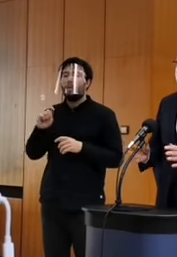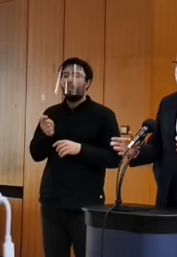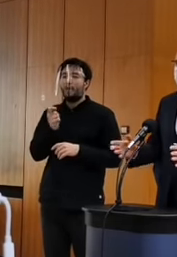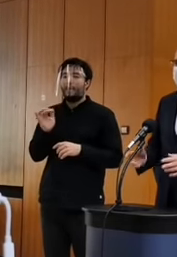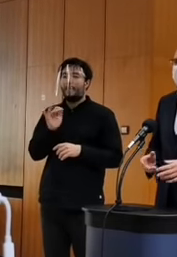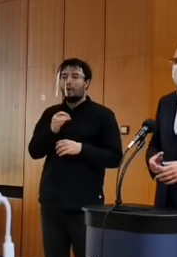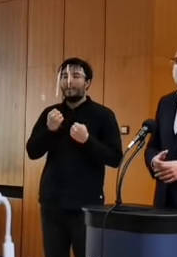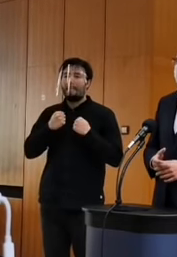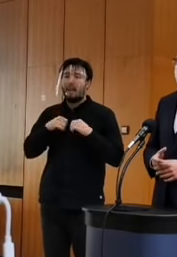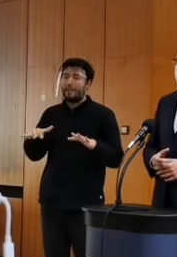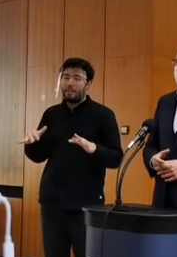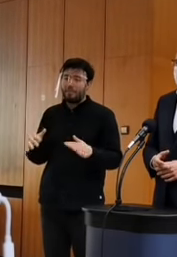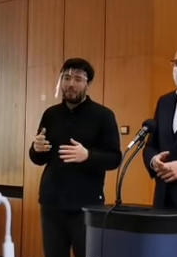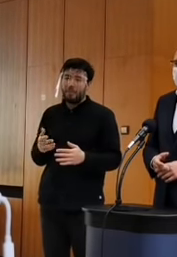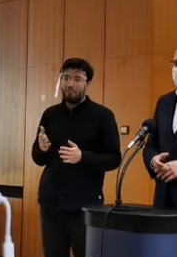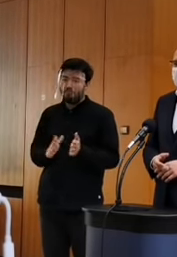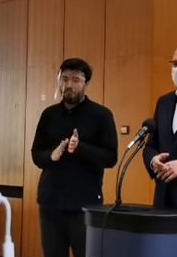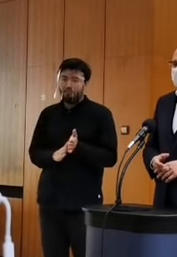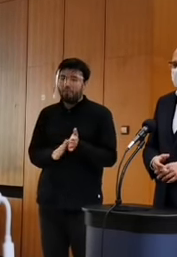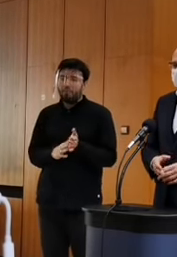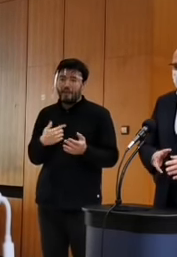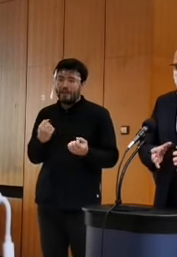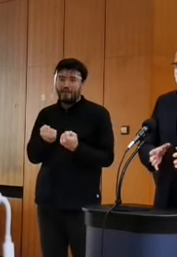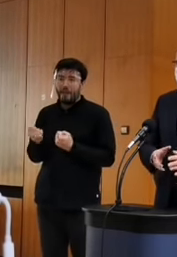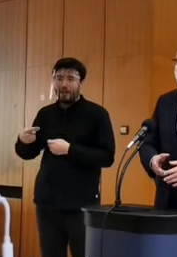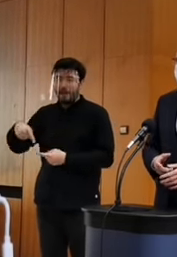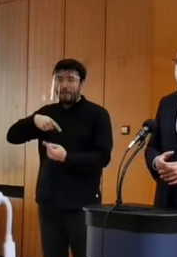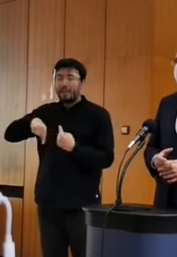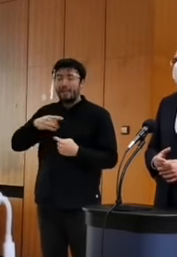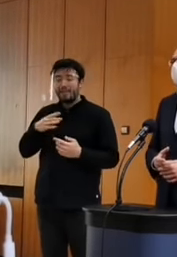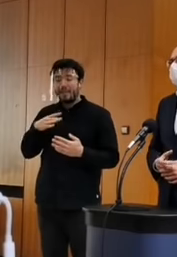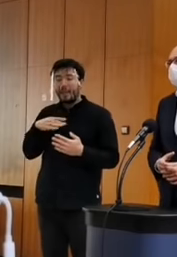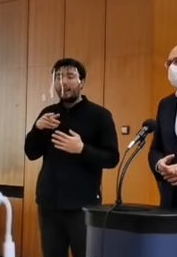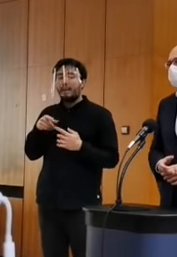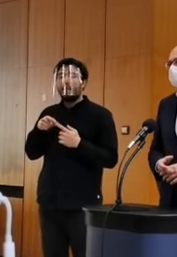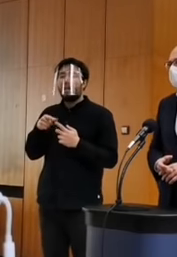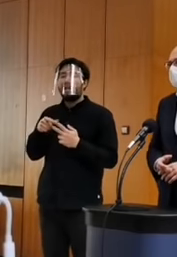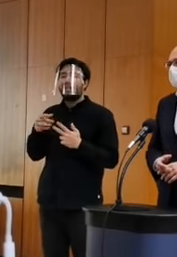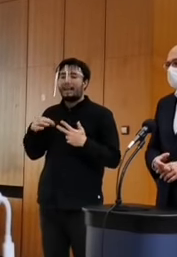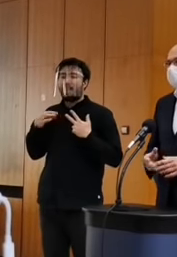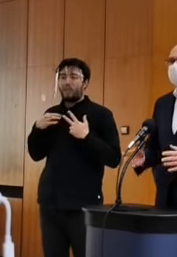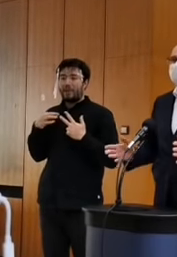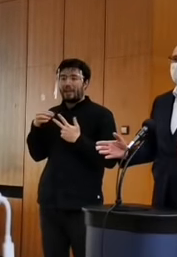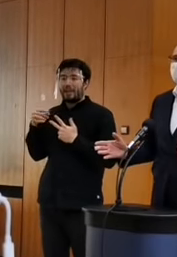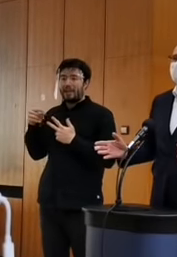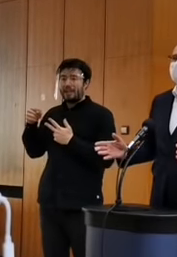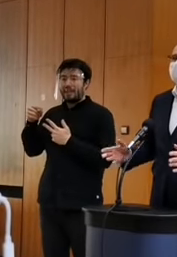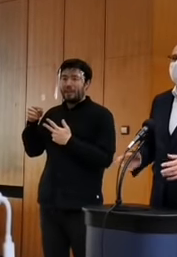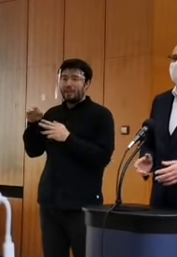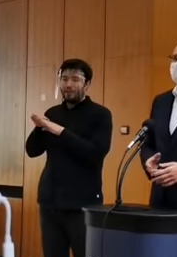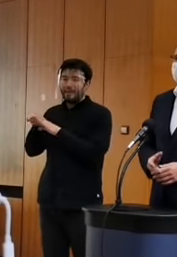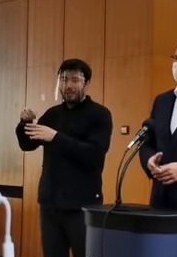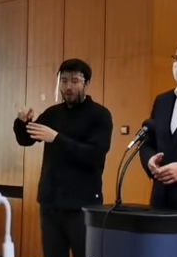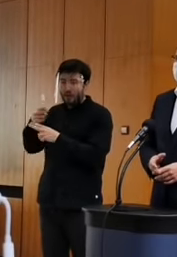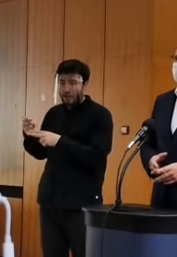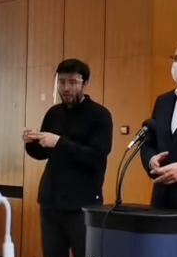Ja som teda mal pokus riešiť teda len to zdravotníctvo, ale teda čelíme aj tomu,